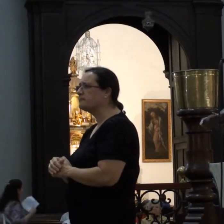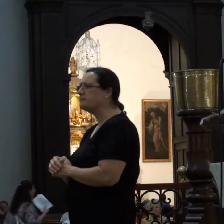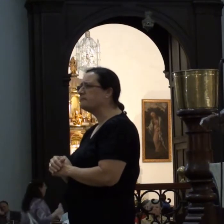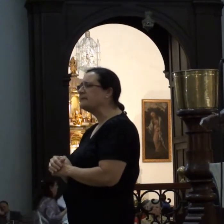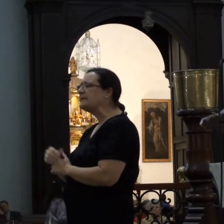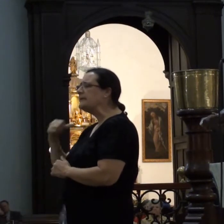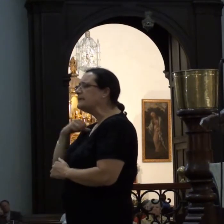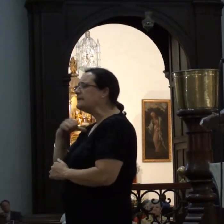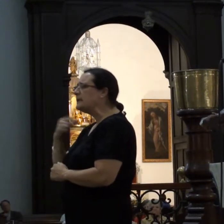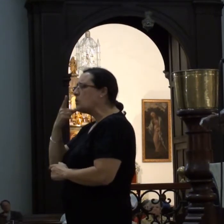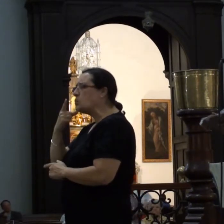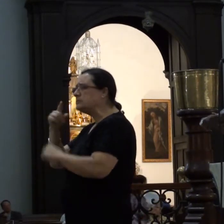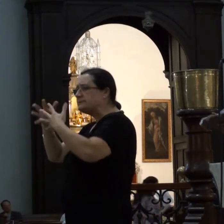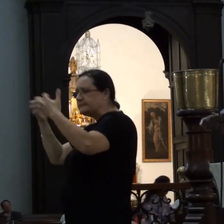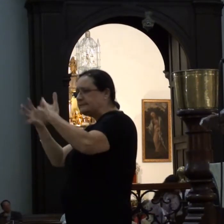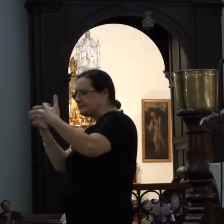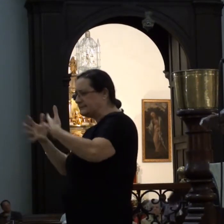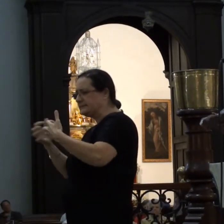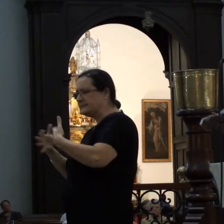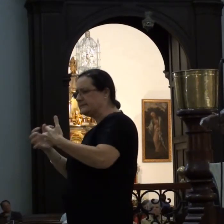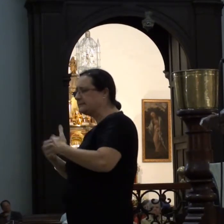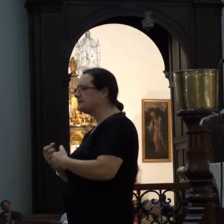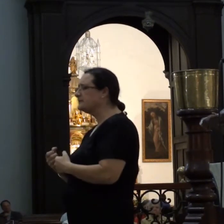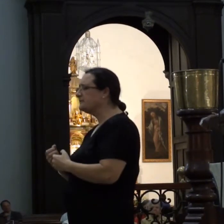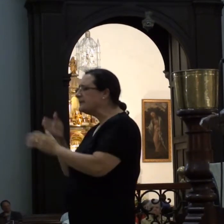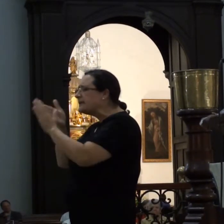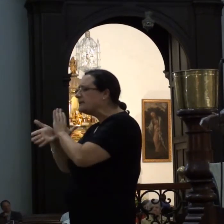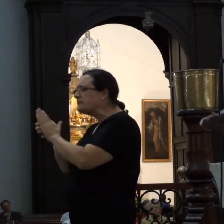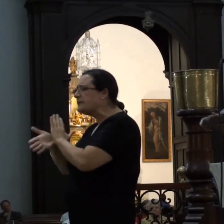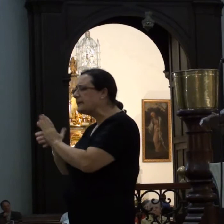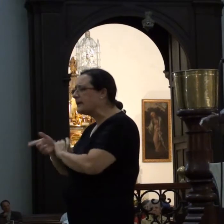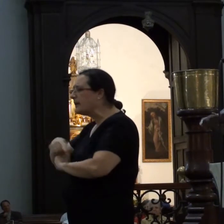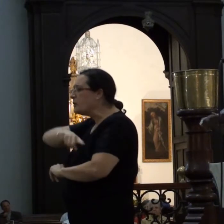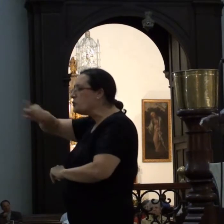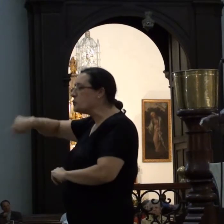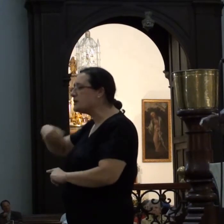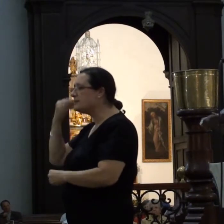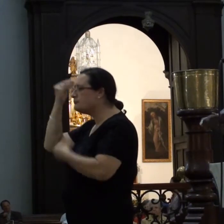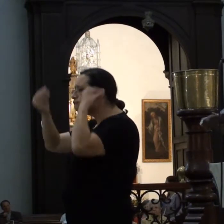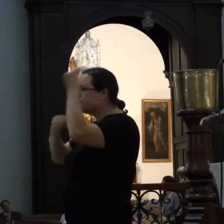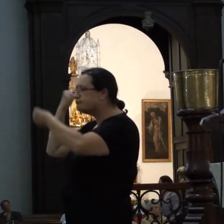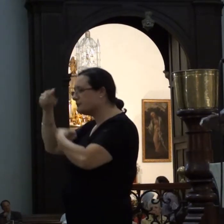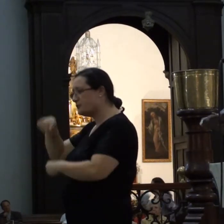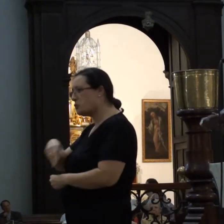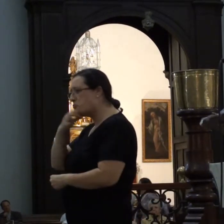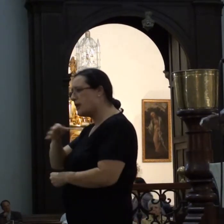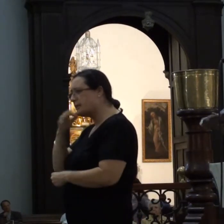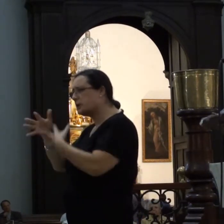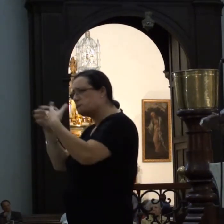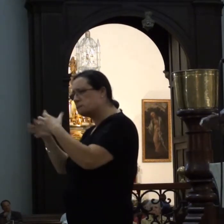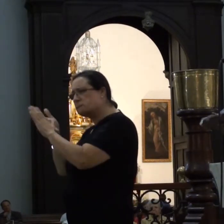tiene un texto que compendia el tema que constituye nuestra reflexión de esta tarde